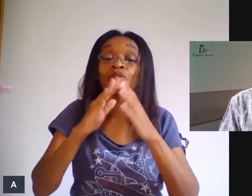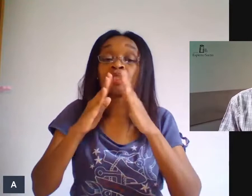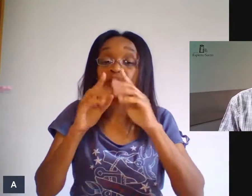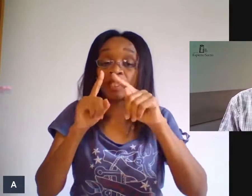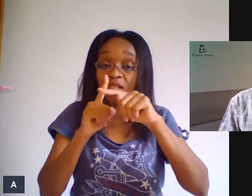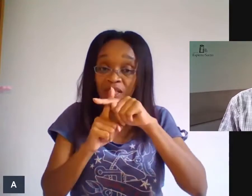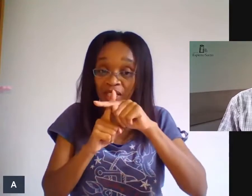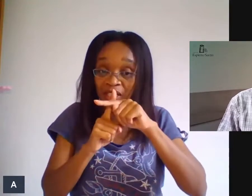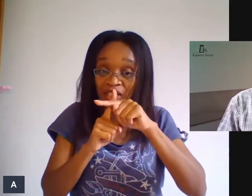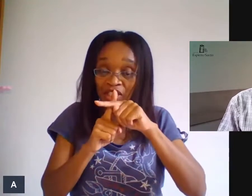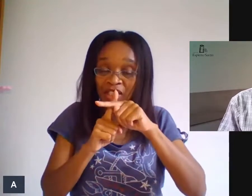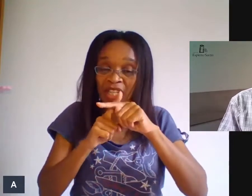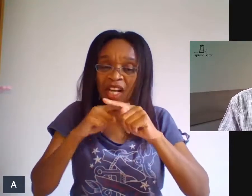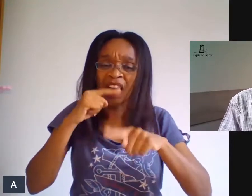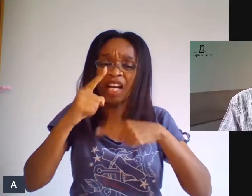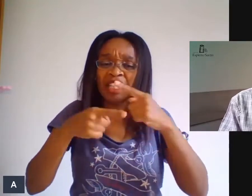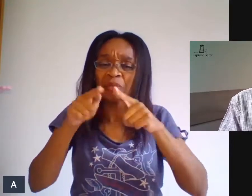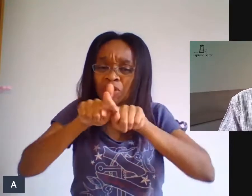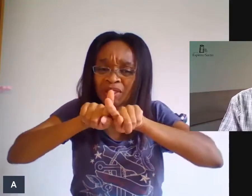Contrariando, portanto, né,